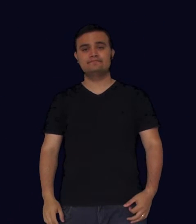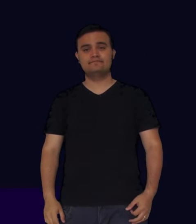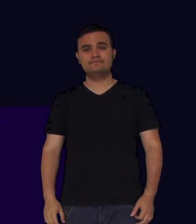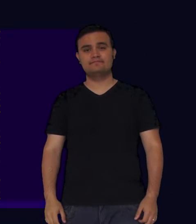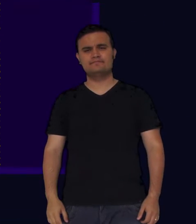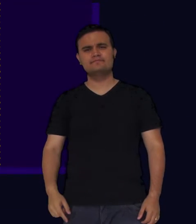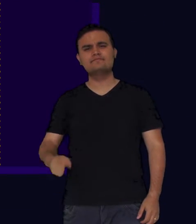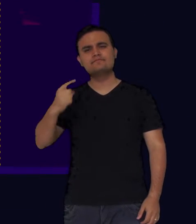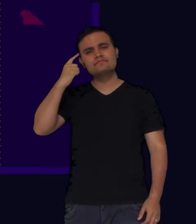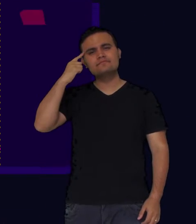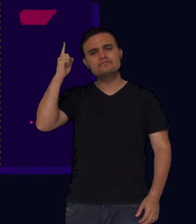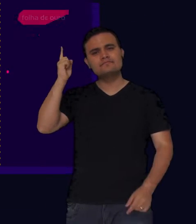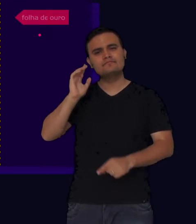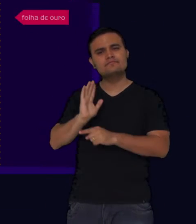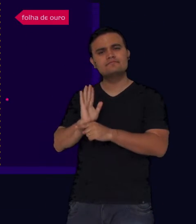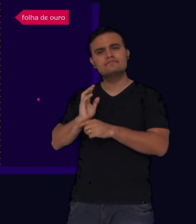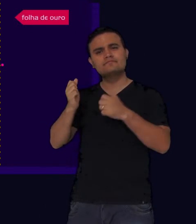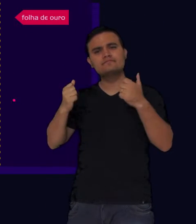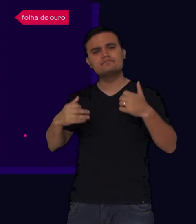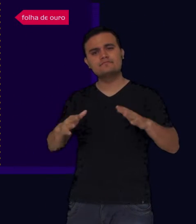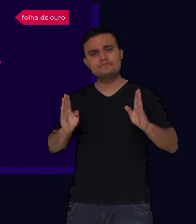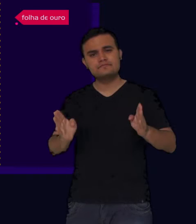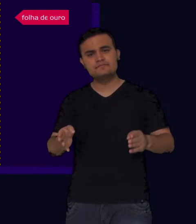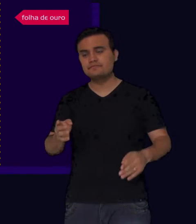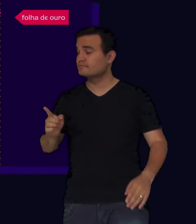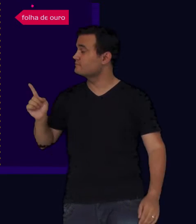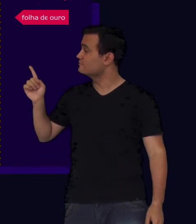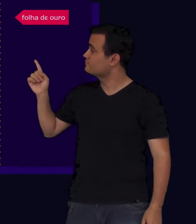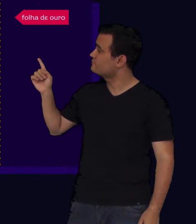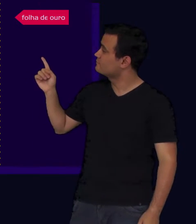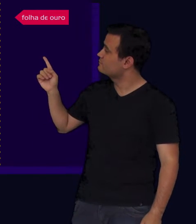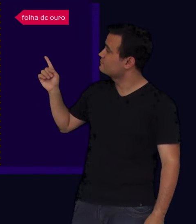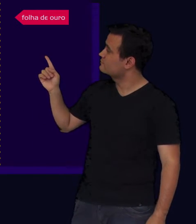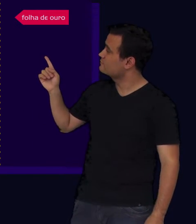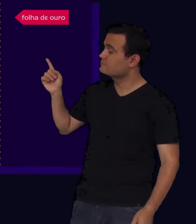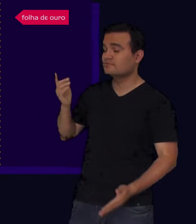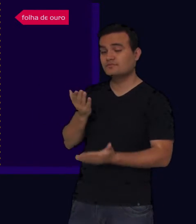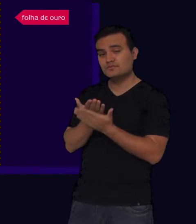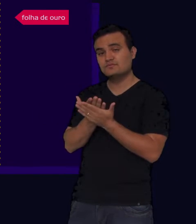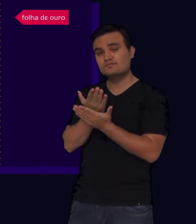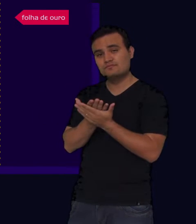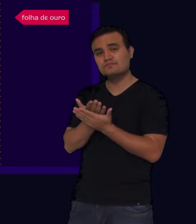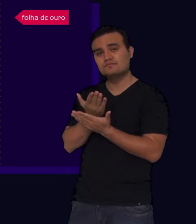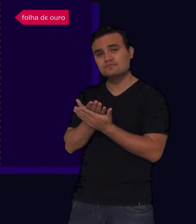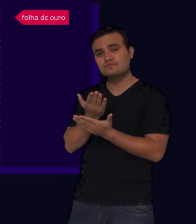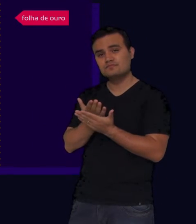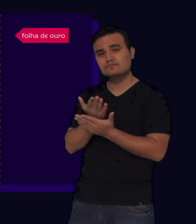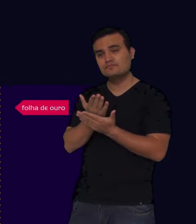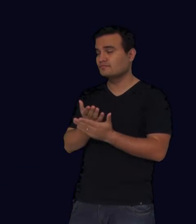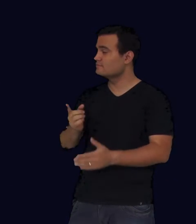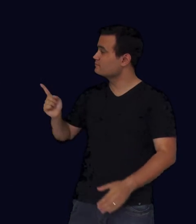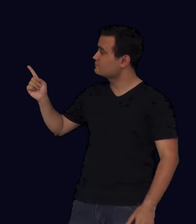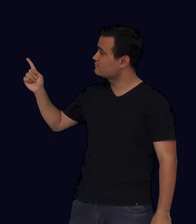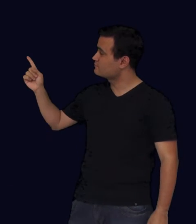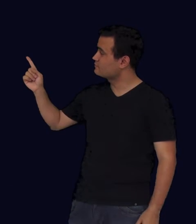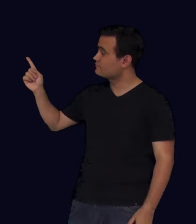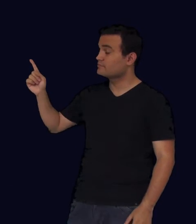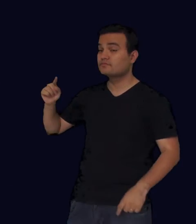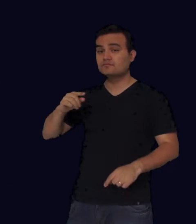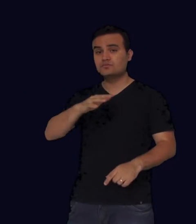Inspirado pelo procedimento no qual Rutherford investigou a estrutura da matéria, surgiu um contexto no qual a investigação